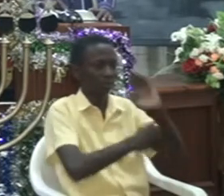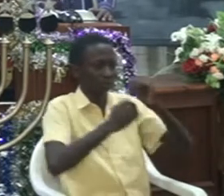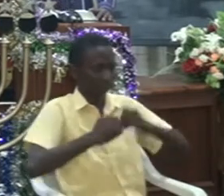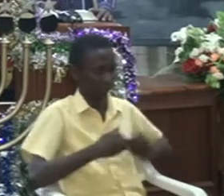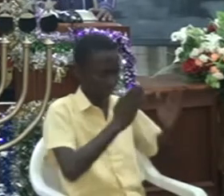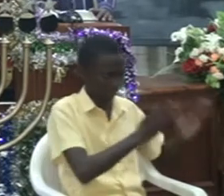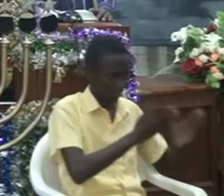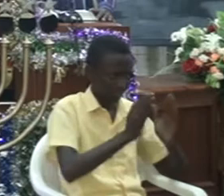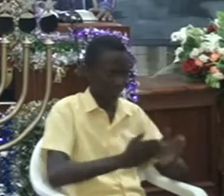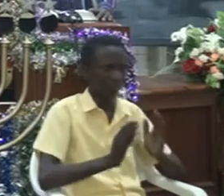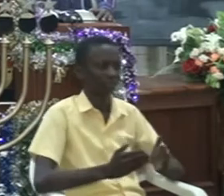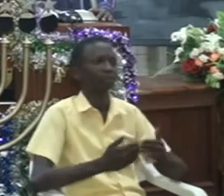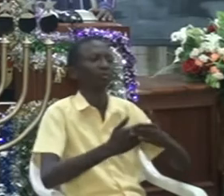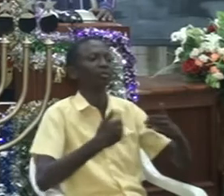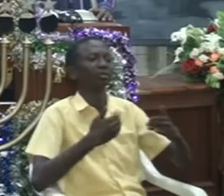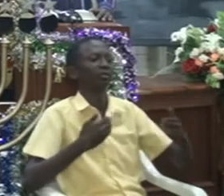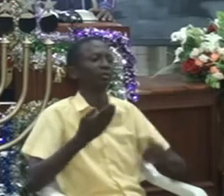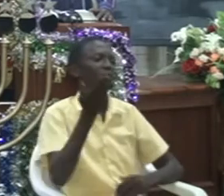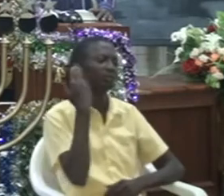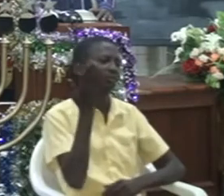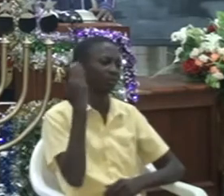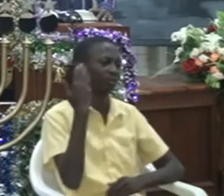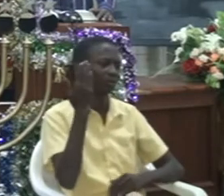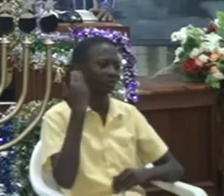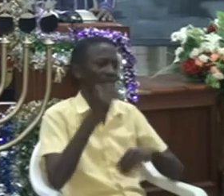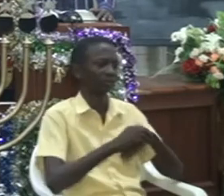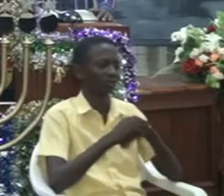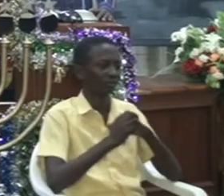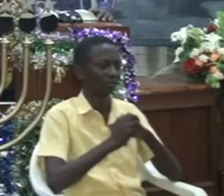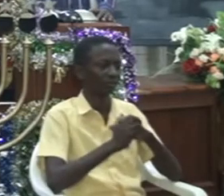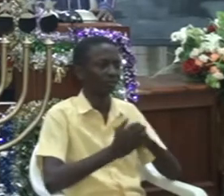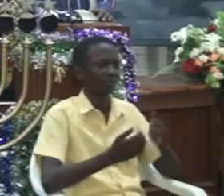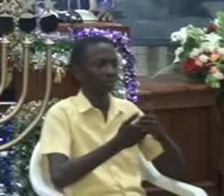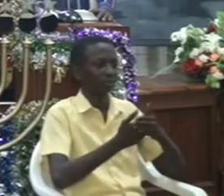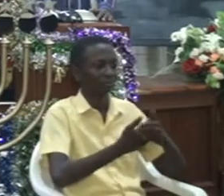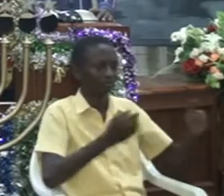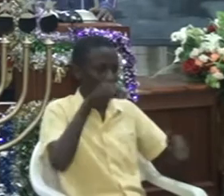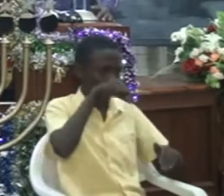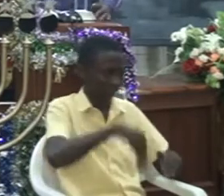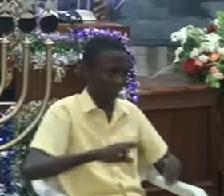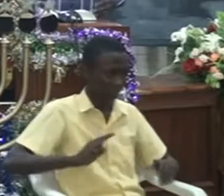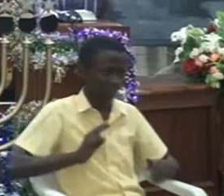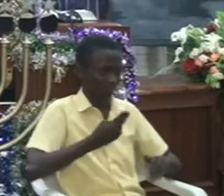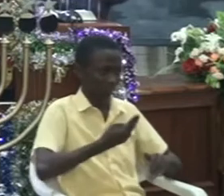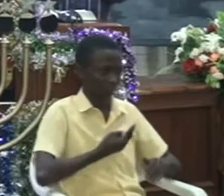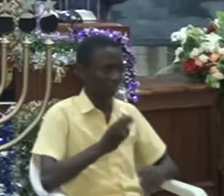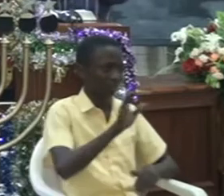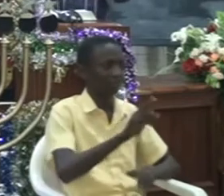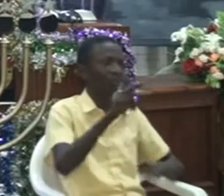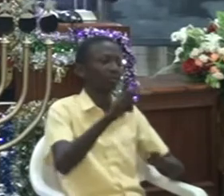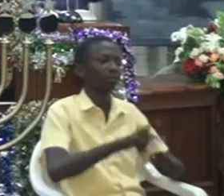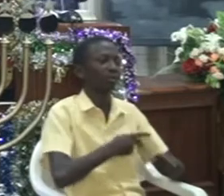d'avance. Ambayo Mungu alitayarisha tokea mbele. Afin que nous le pratiquions.